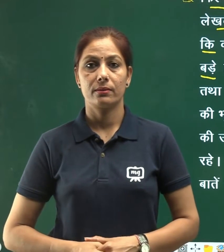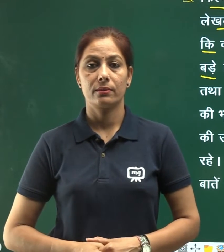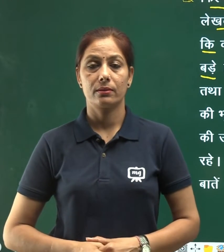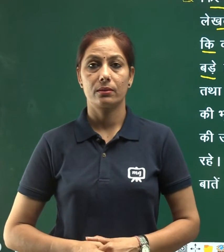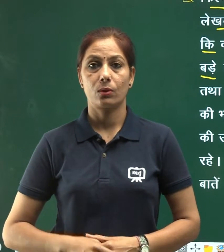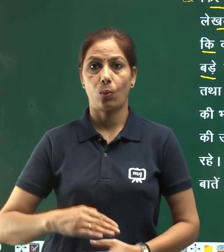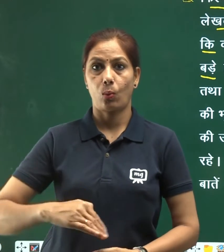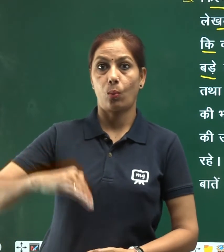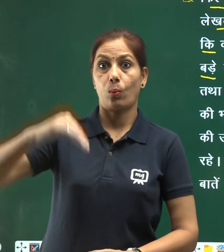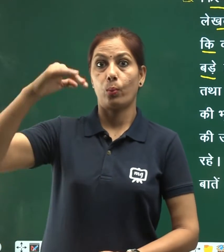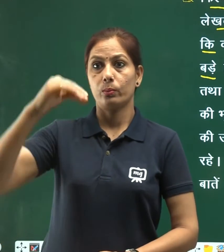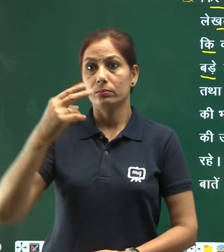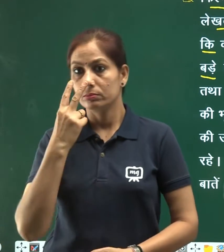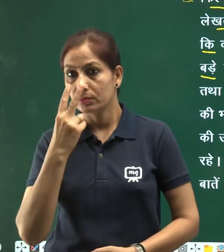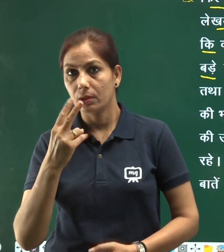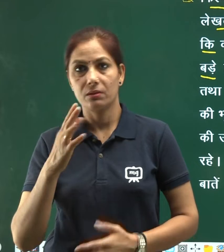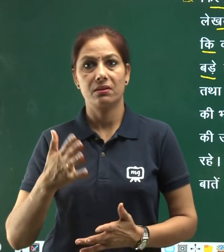बड़े दिखाई नहीं देने लगे